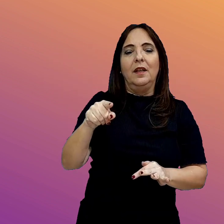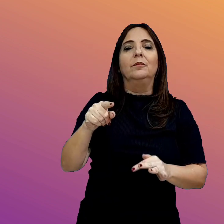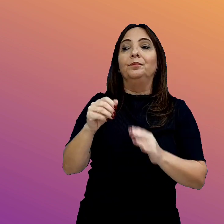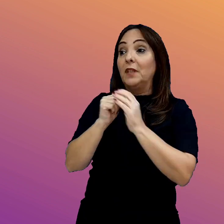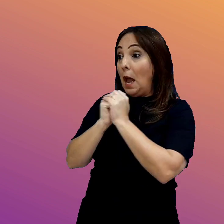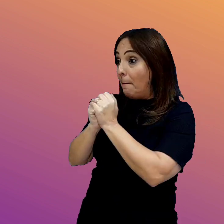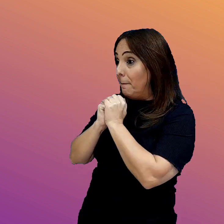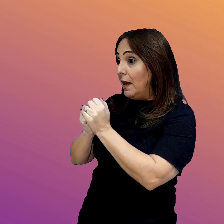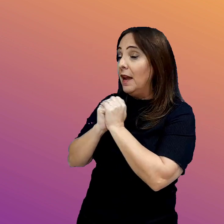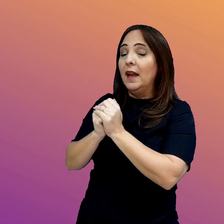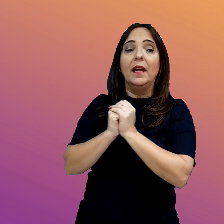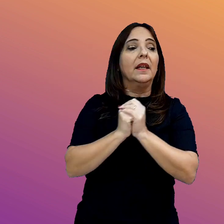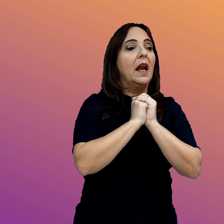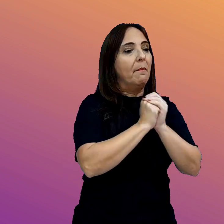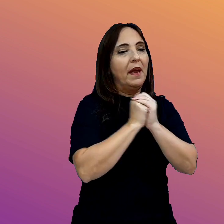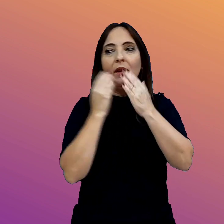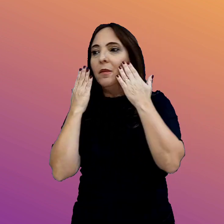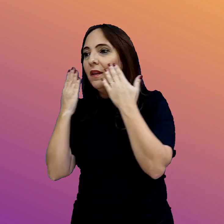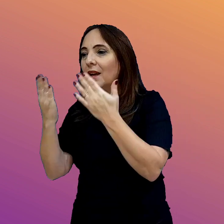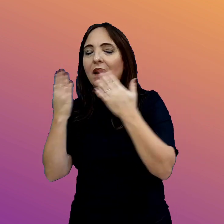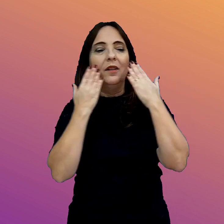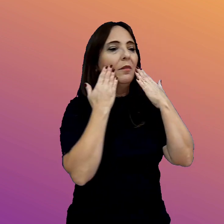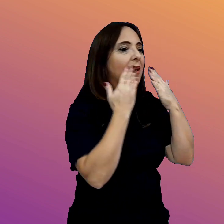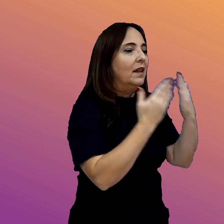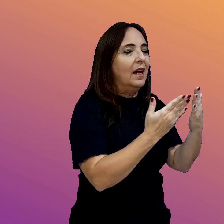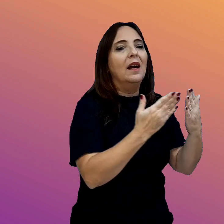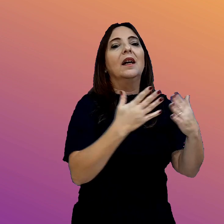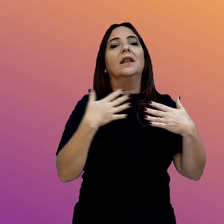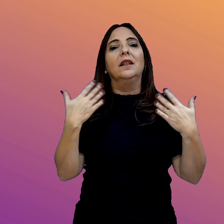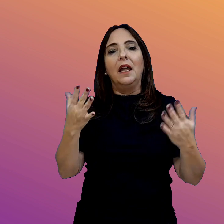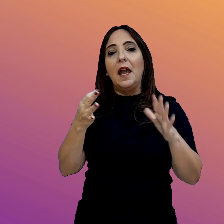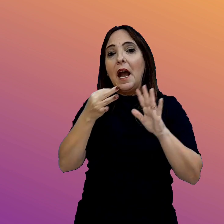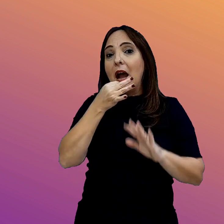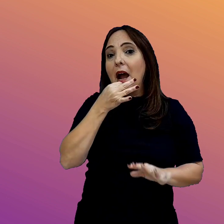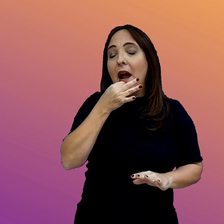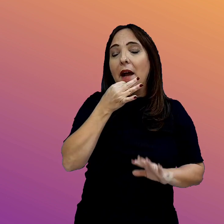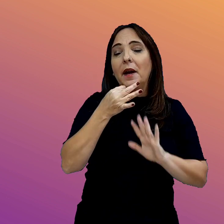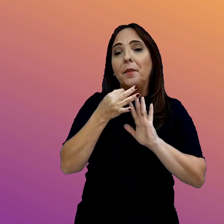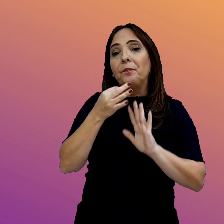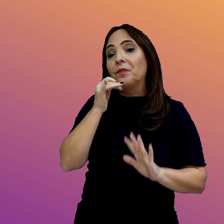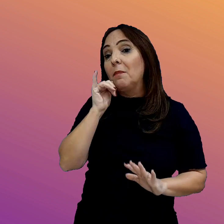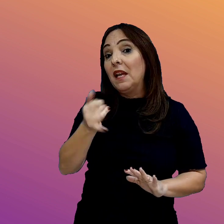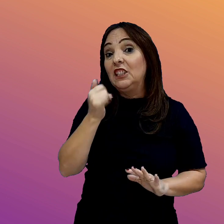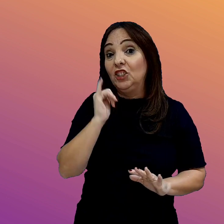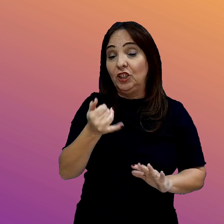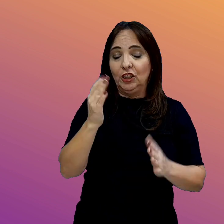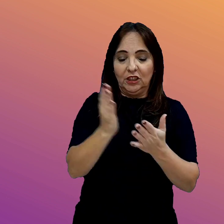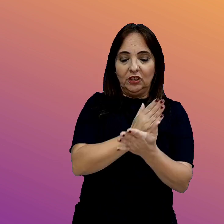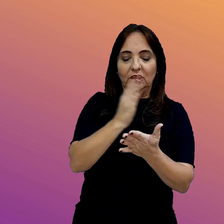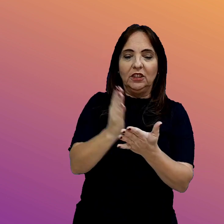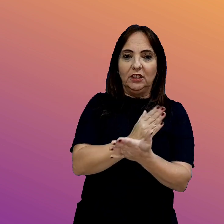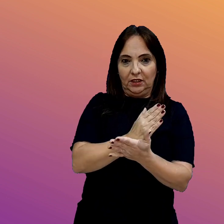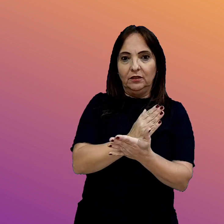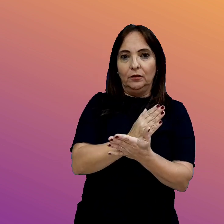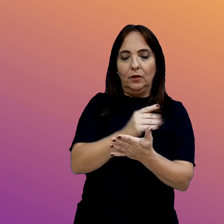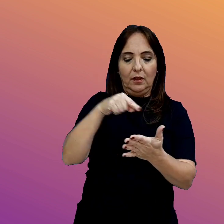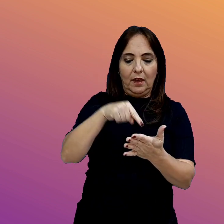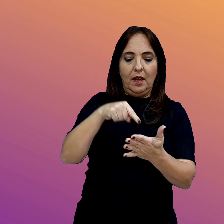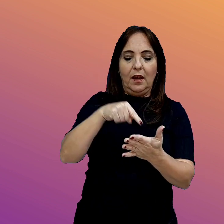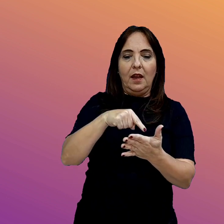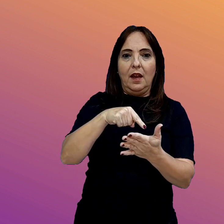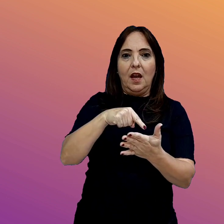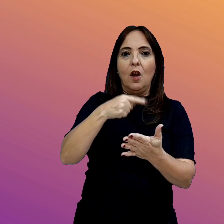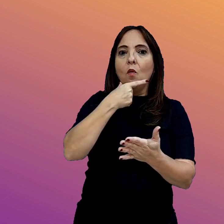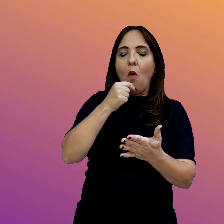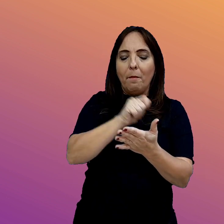Obrigado, Maura. Pessoal, a minha dica de hoje de livro é um livro do Antônio Paulo de Oliveira.